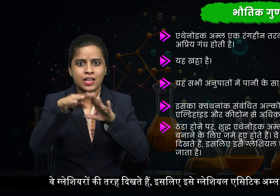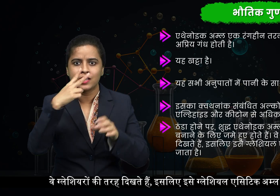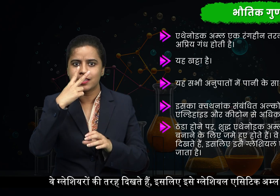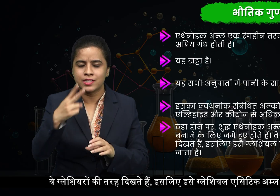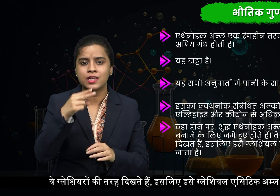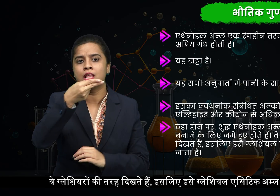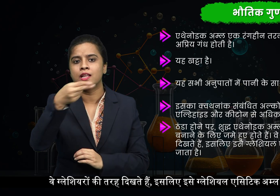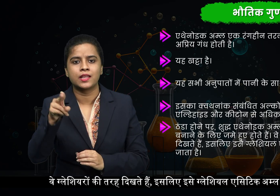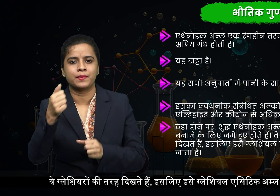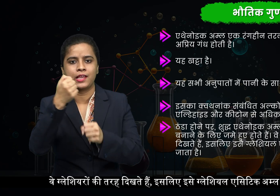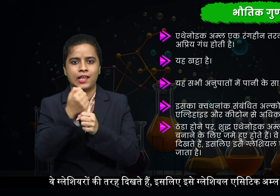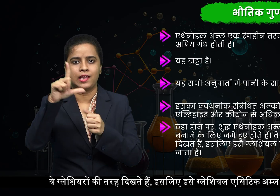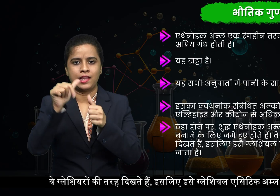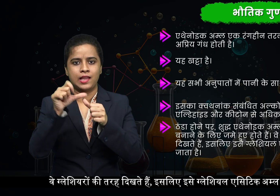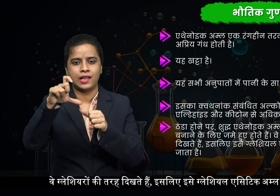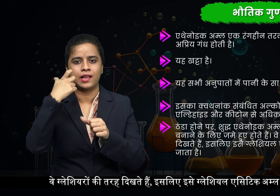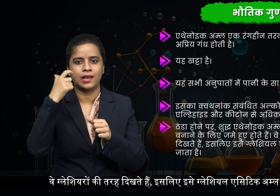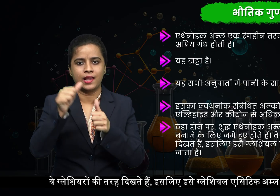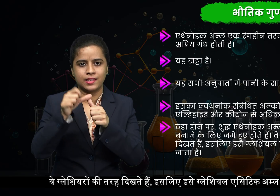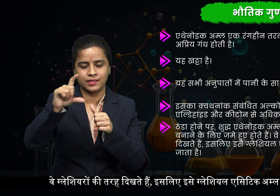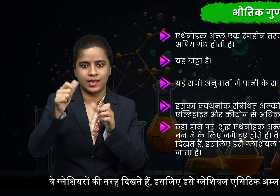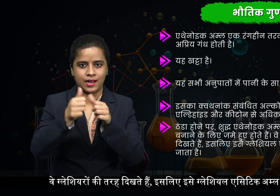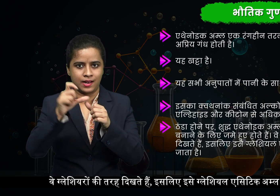ग्लेशियल एसिटिक अम्ल कहा जाता है।